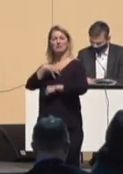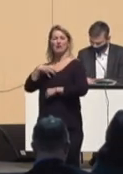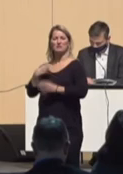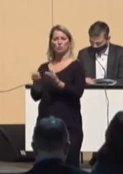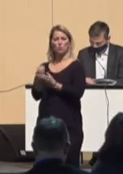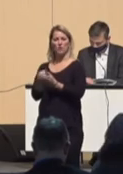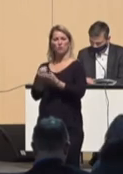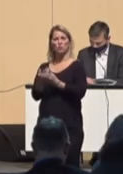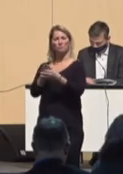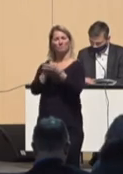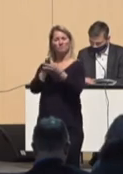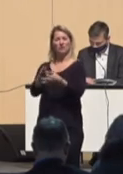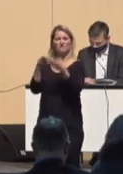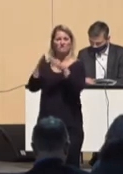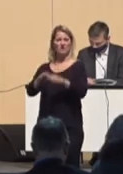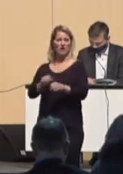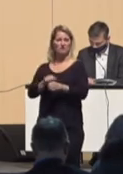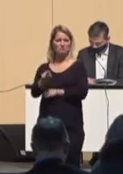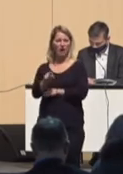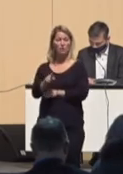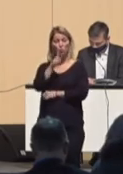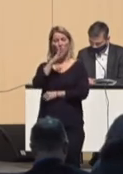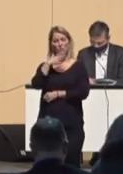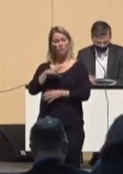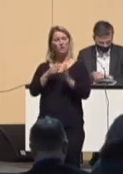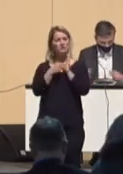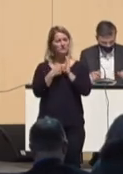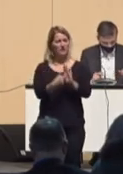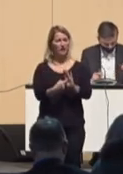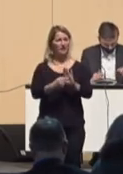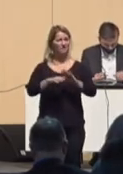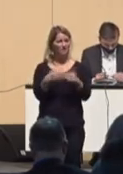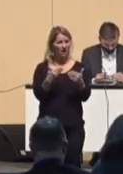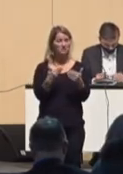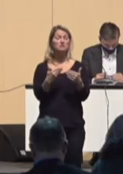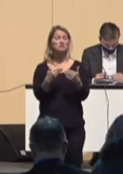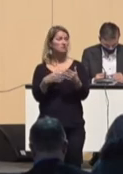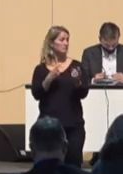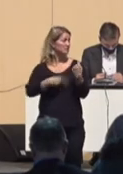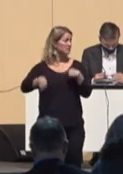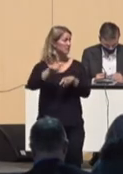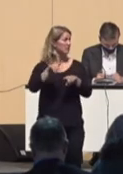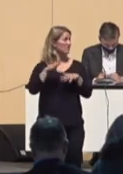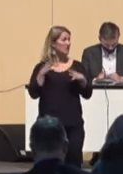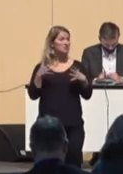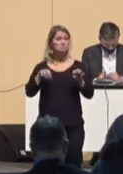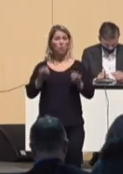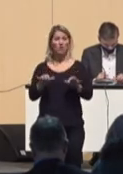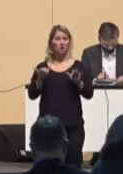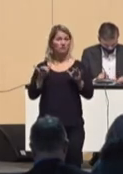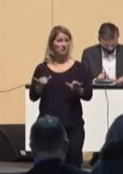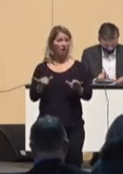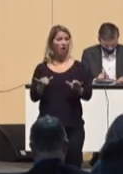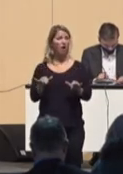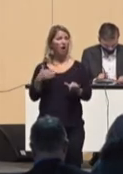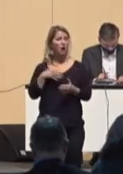Weihnachtsmärkte. Und ich wollte halt zum Ausdruck bringen, dass diese, soweit es in unseren Kräften hier als Stadtrat liegt, nach